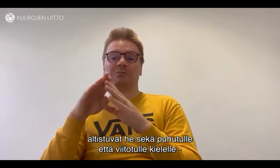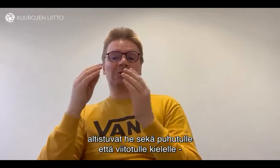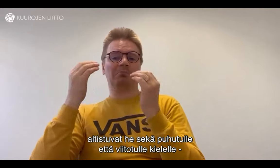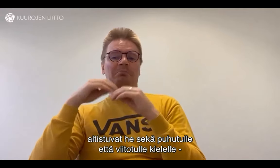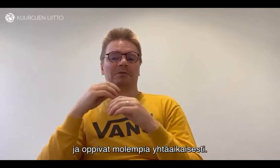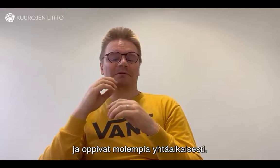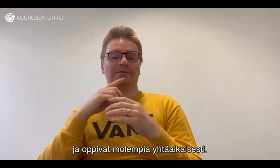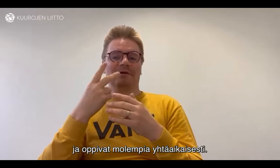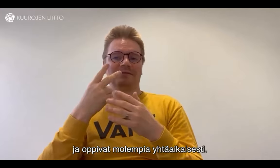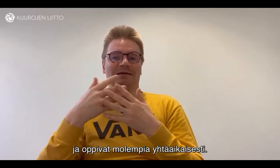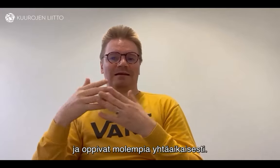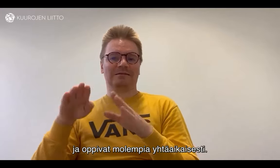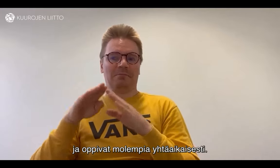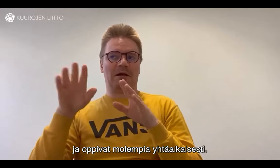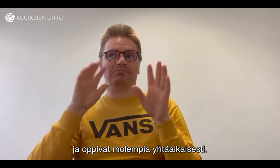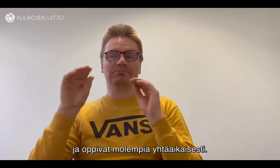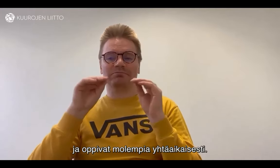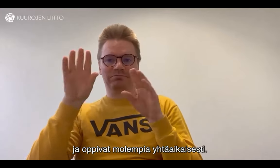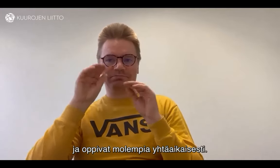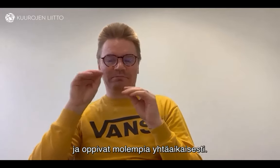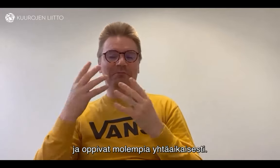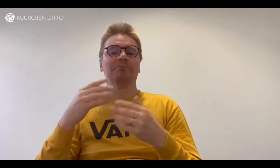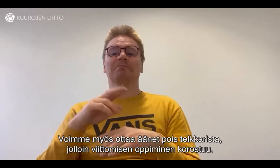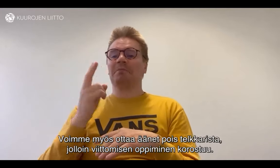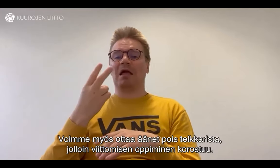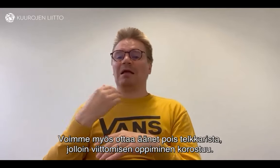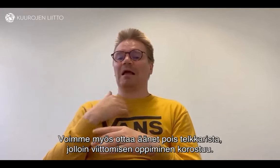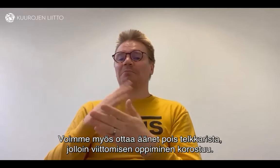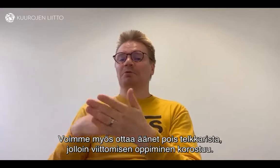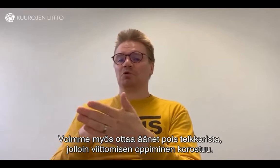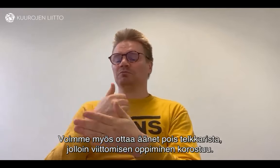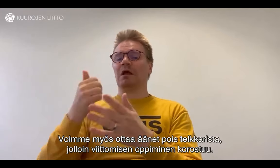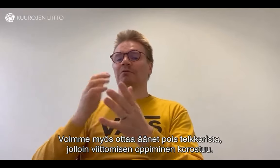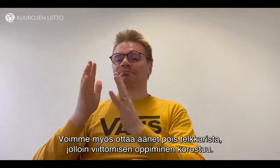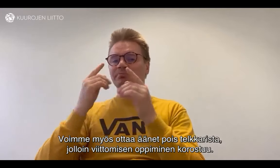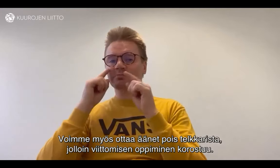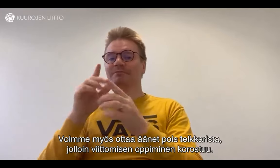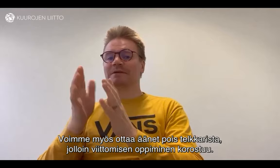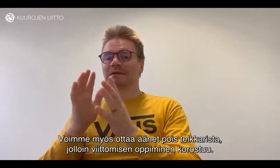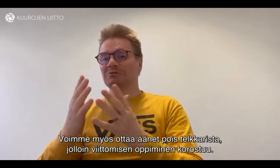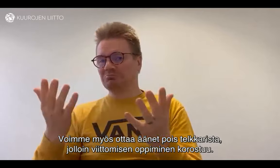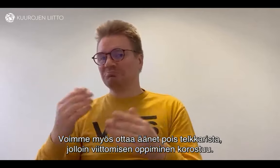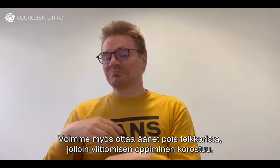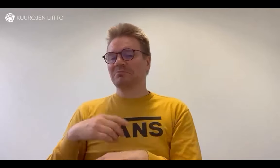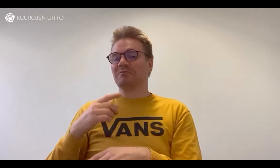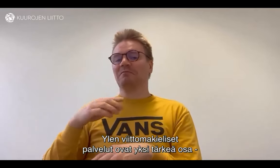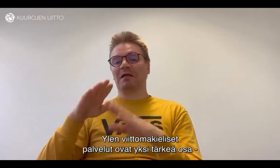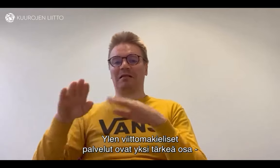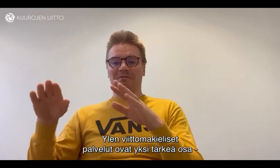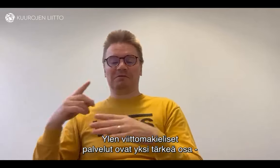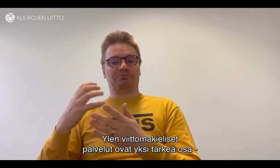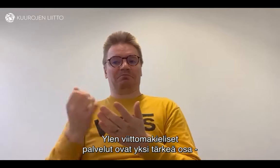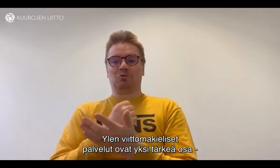altistuvat he sekä puhutulle että viitotulle kielelle ja oppivat molempia yhtäaikaisesti. Voimme myös ottaa äänet